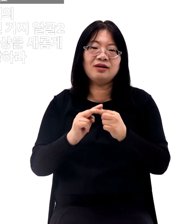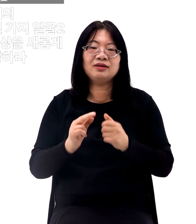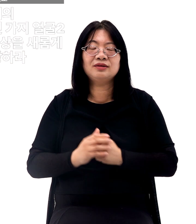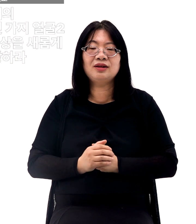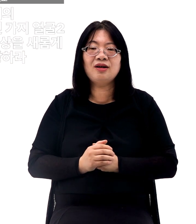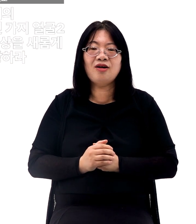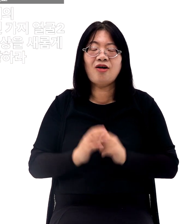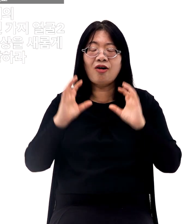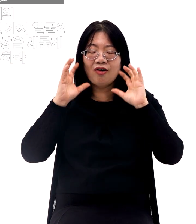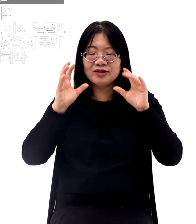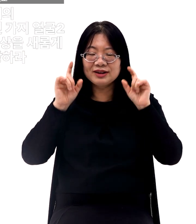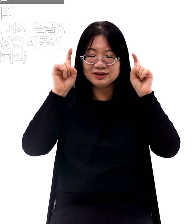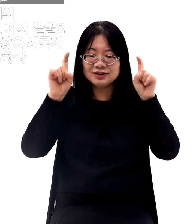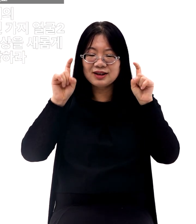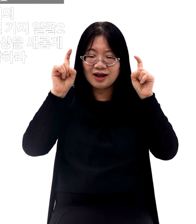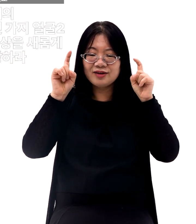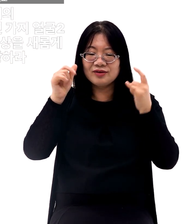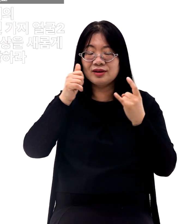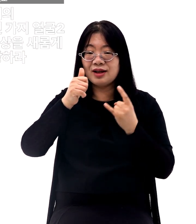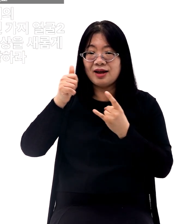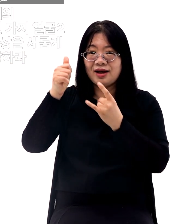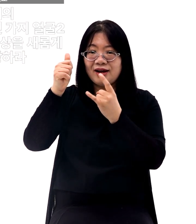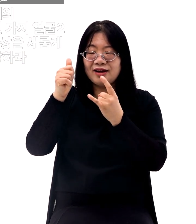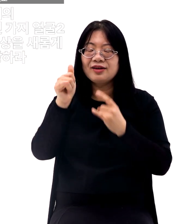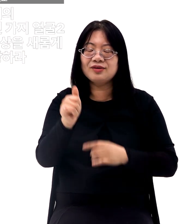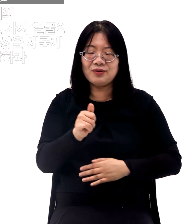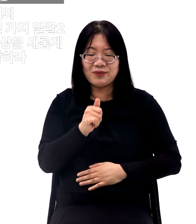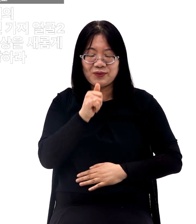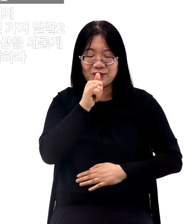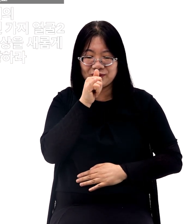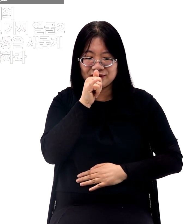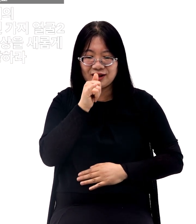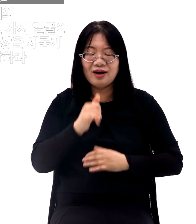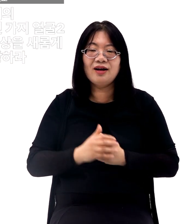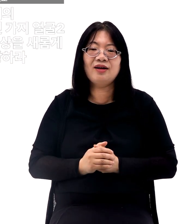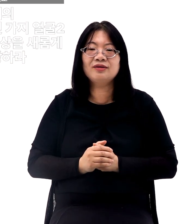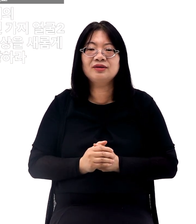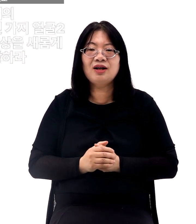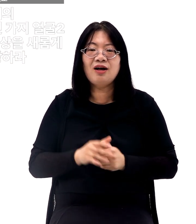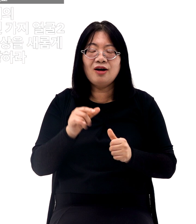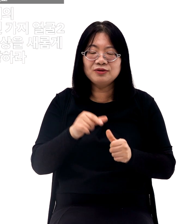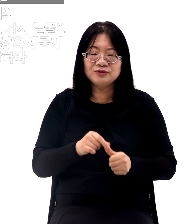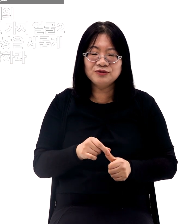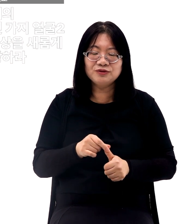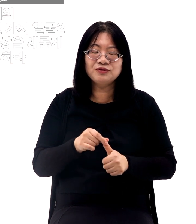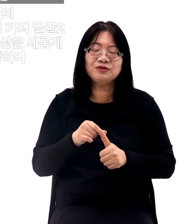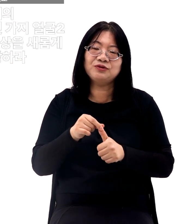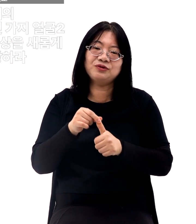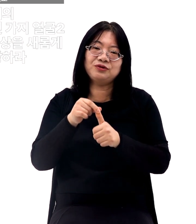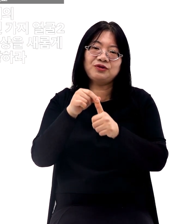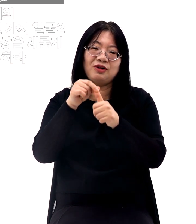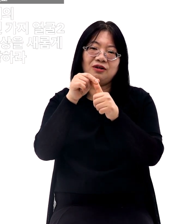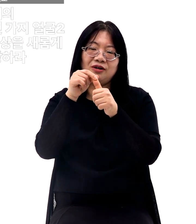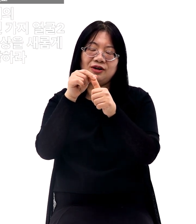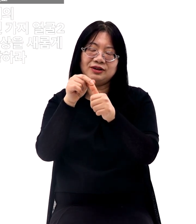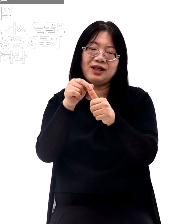하나님과 어린 양께 있도다.